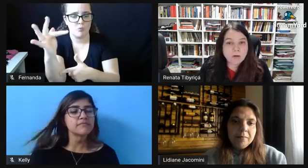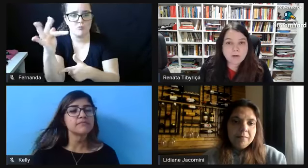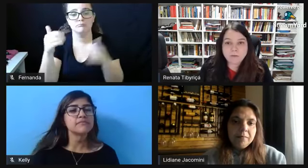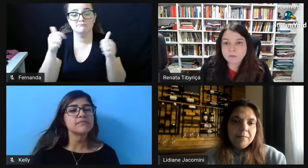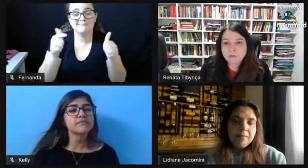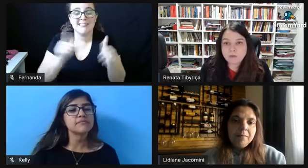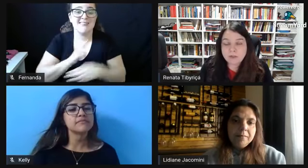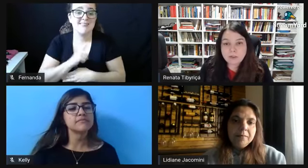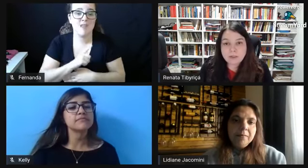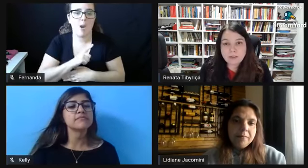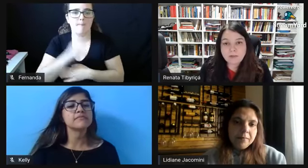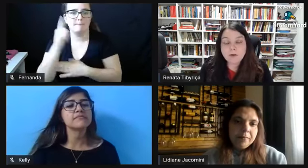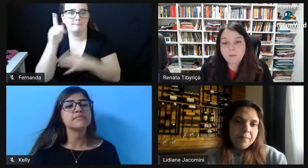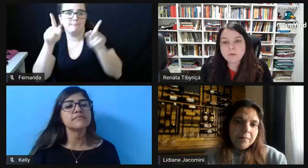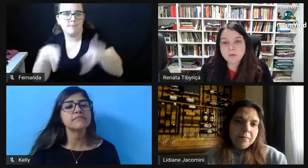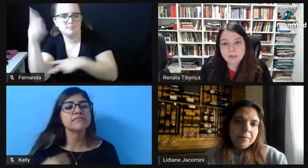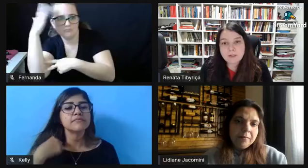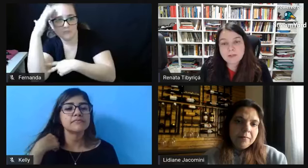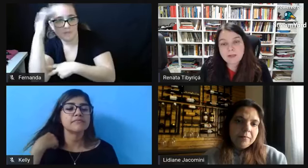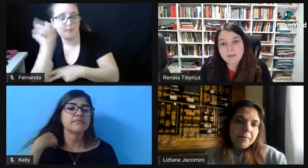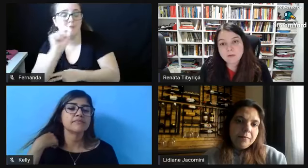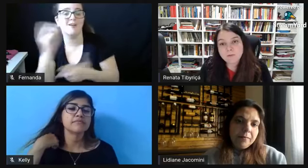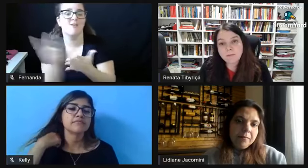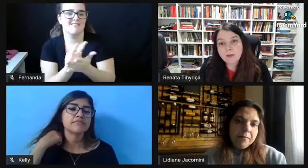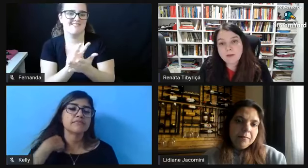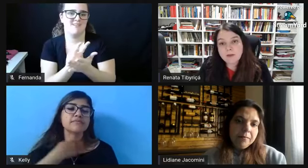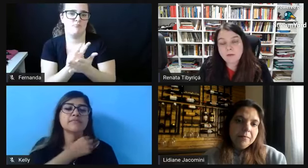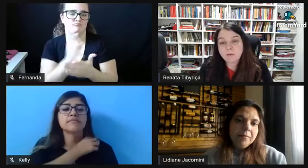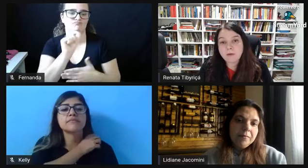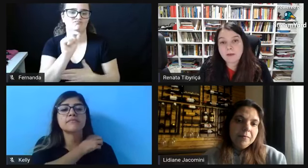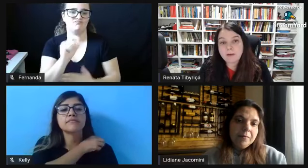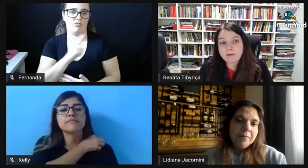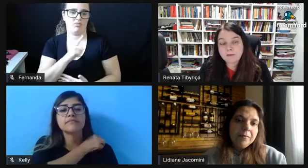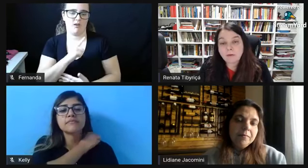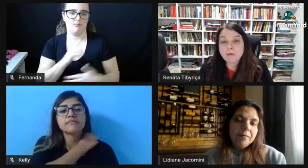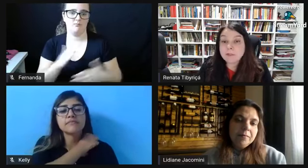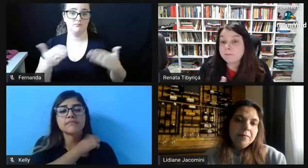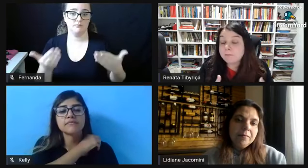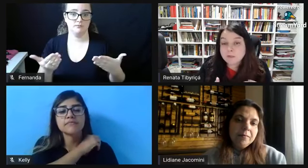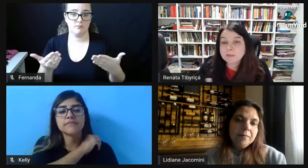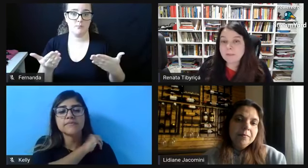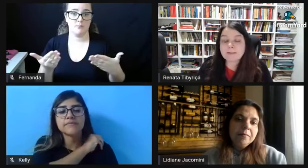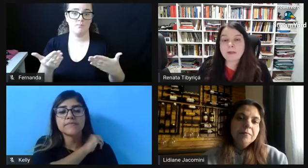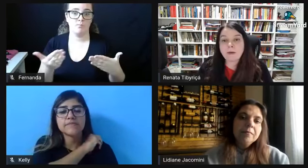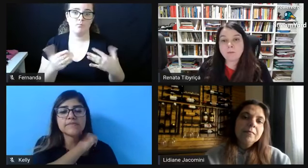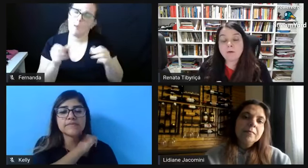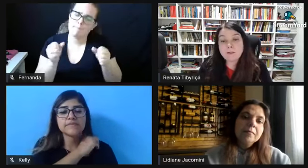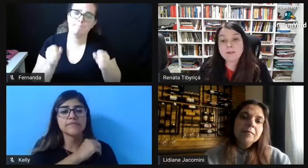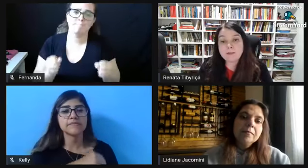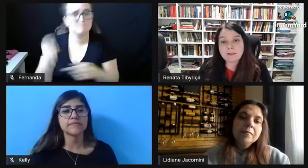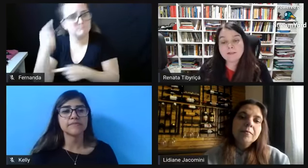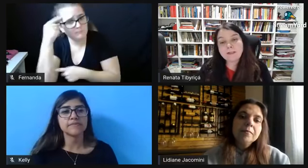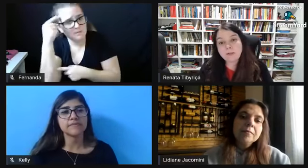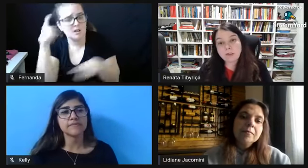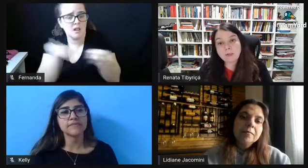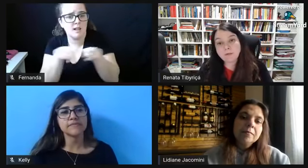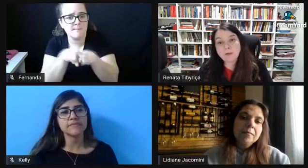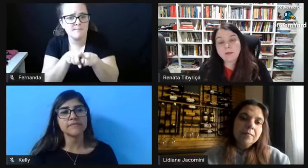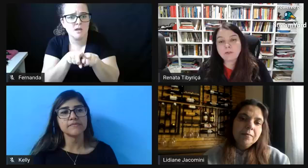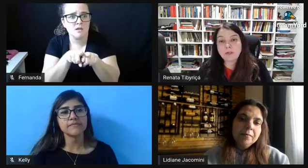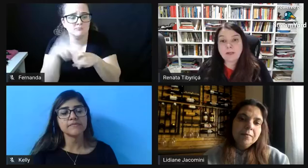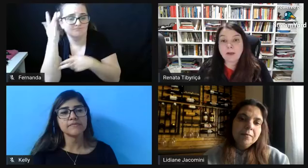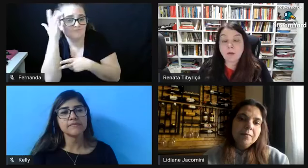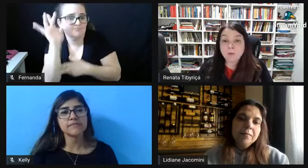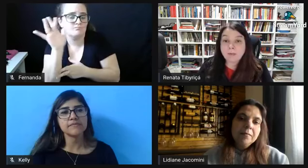na rua, quando eu estiver dirigindo, que eu possa utilizar isso. Então, talvez possa se pensar em alguma coisa nesse